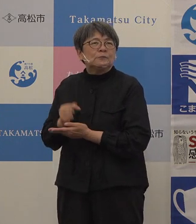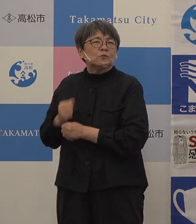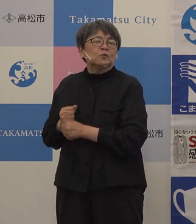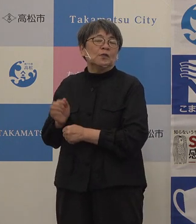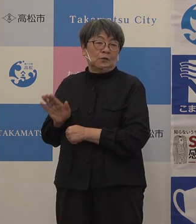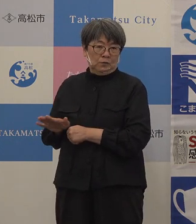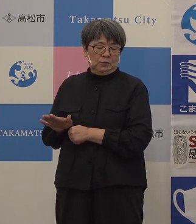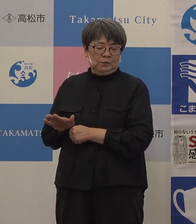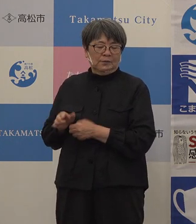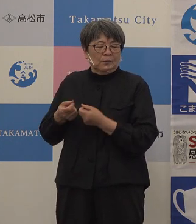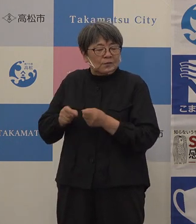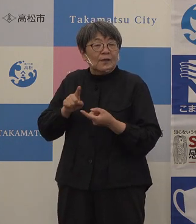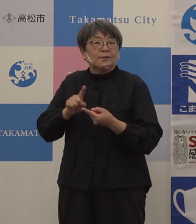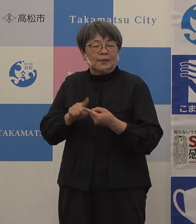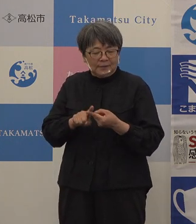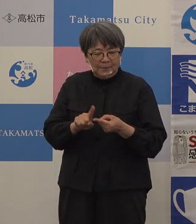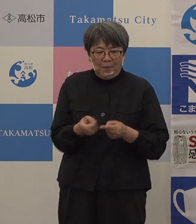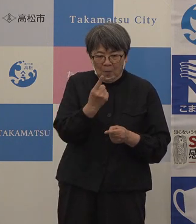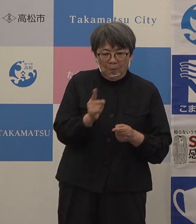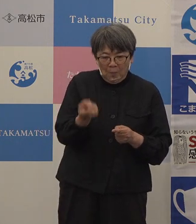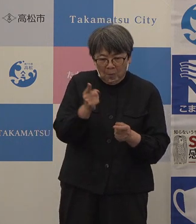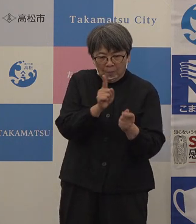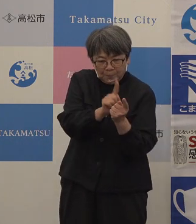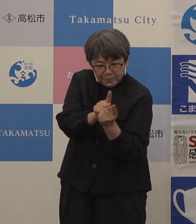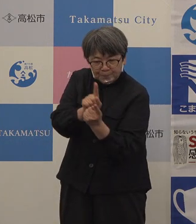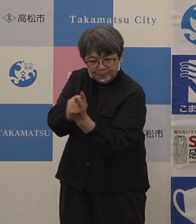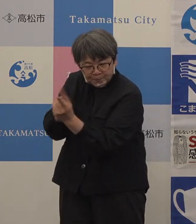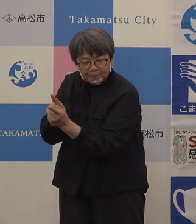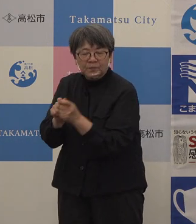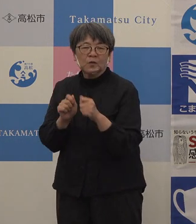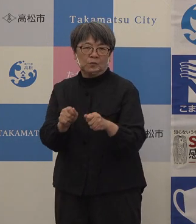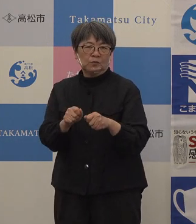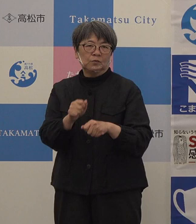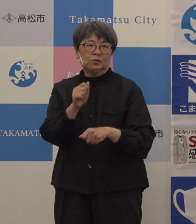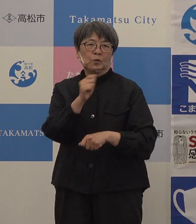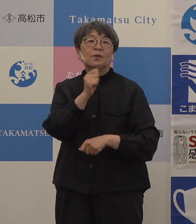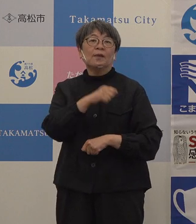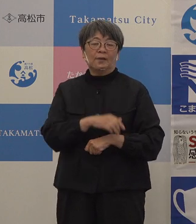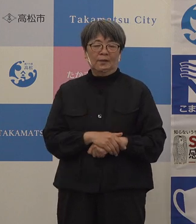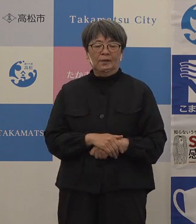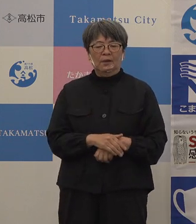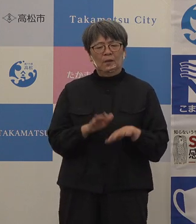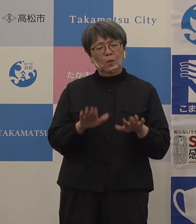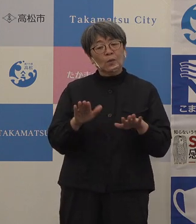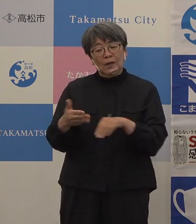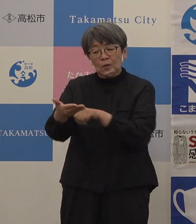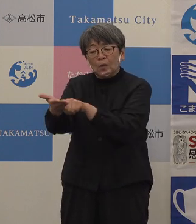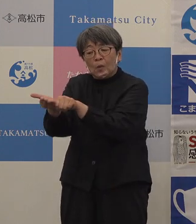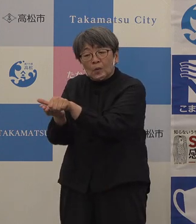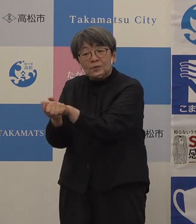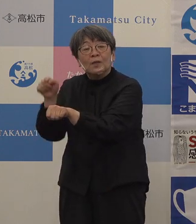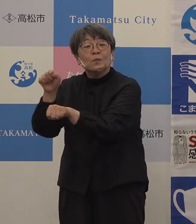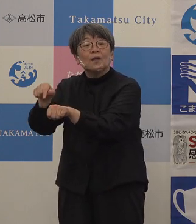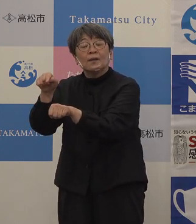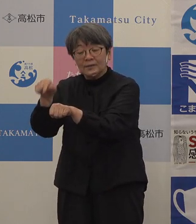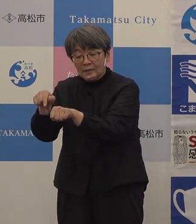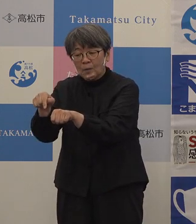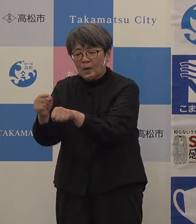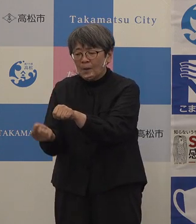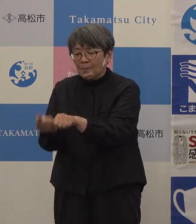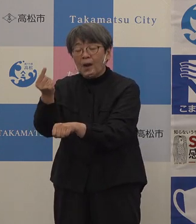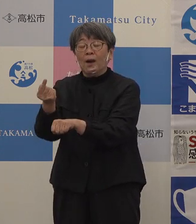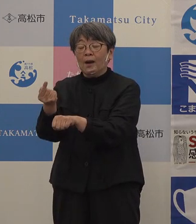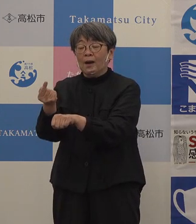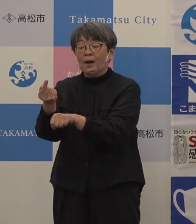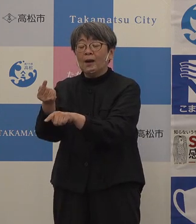きめ細やく具体的に作成をしておるところでございます。今回の島内女木島の中での